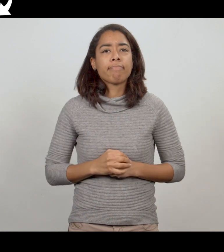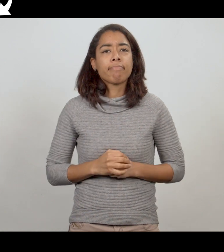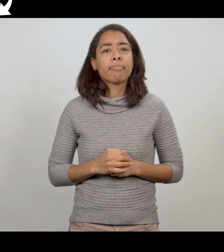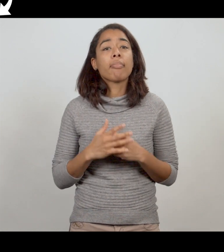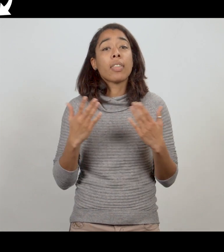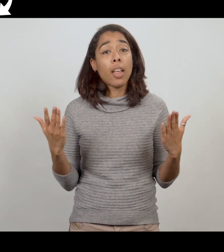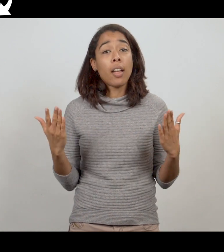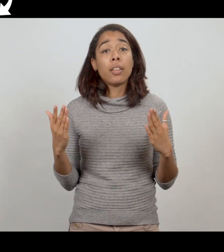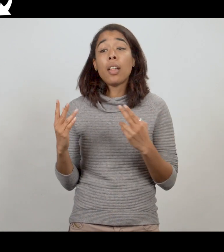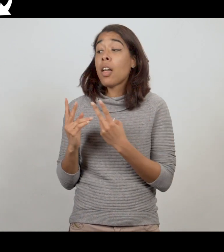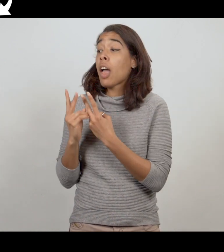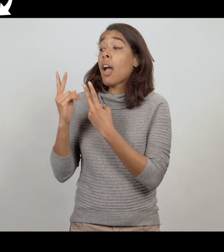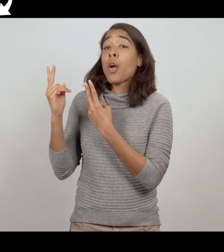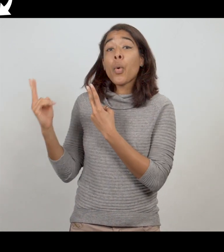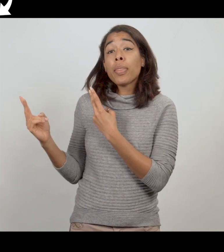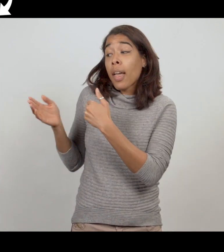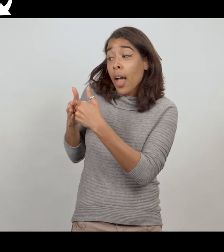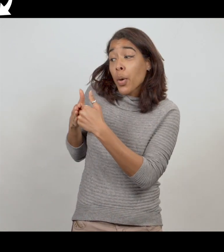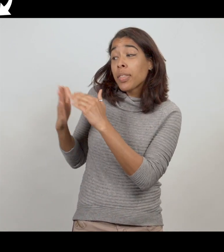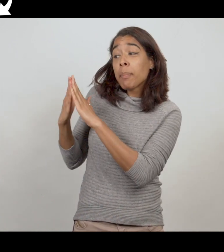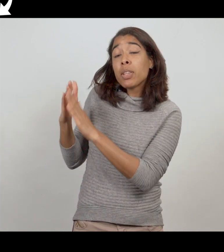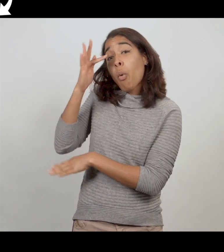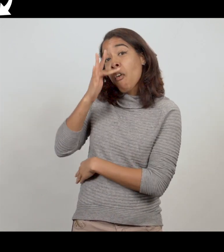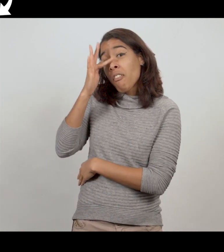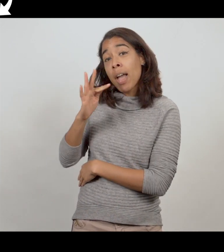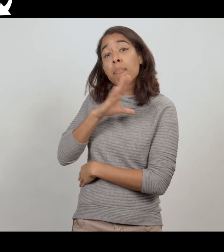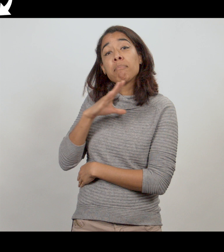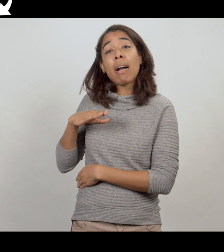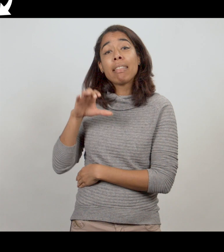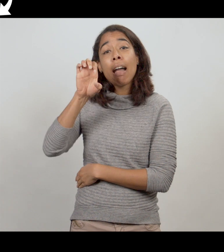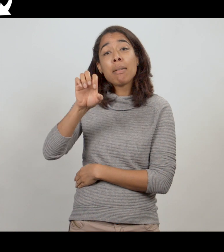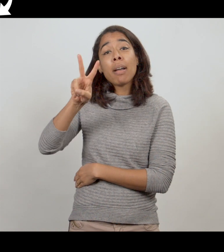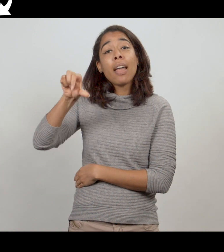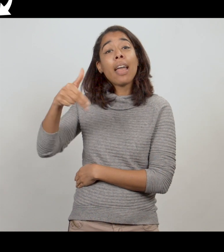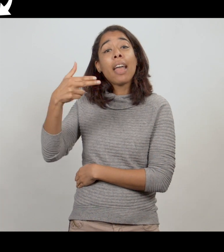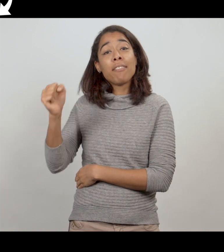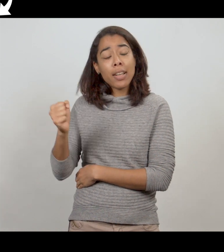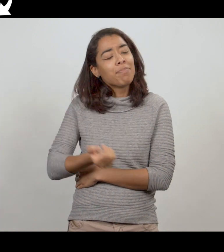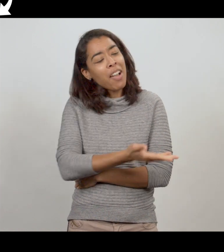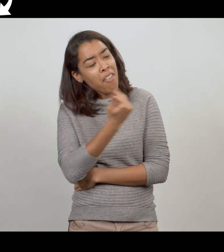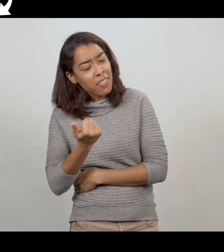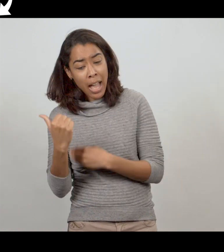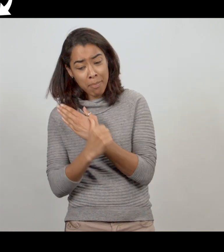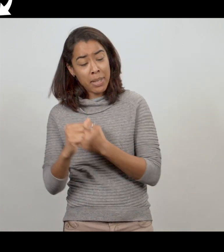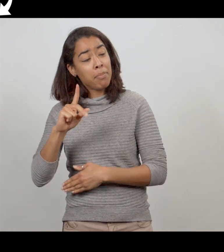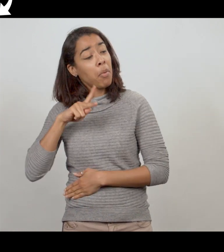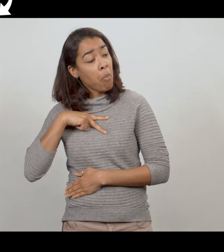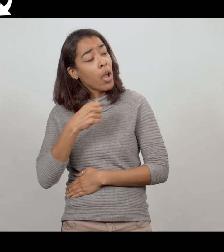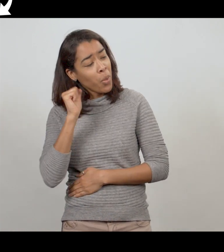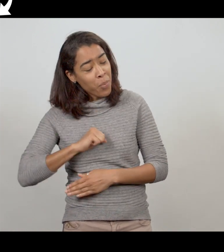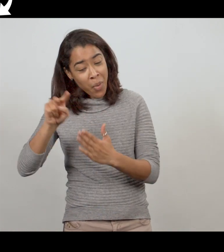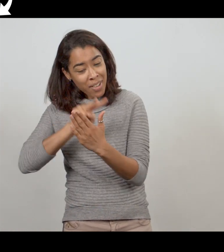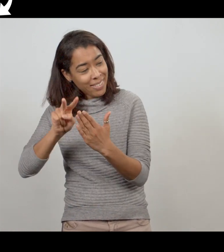En attendant, Madame Evans, qui habite près de chez Marie, l'invite à venir lire sa Bible dans